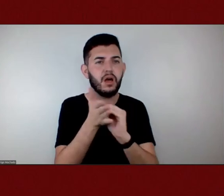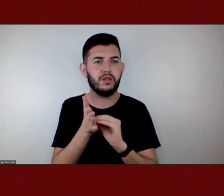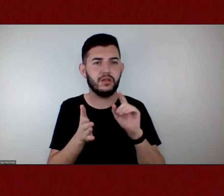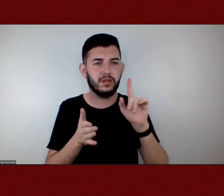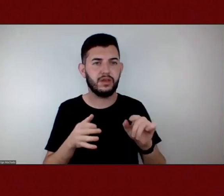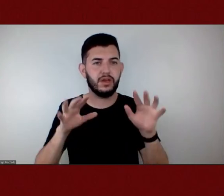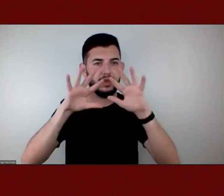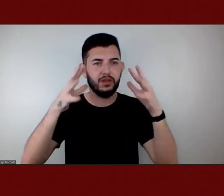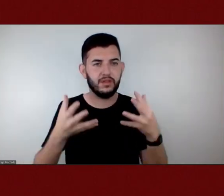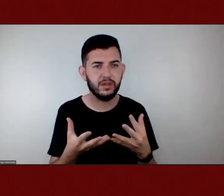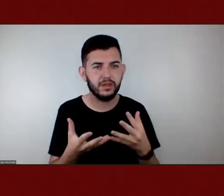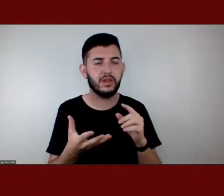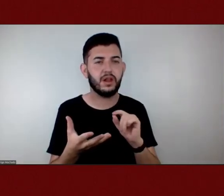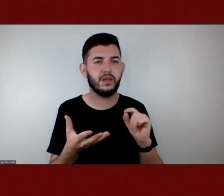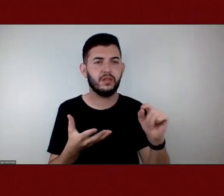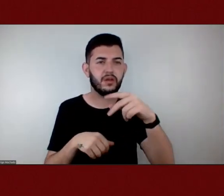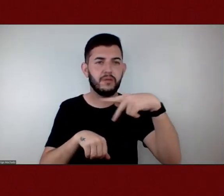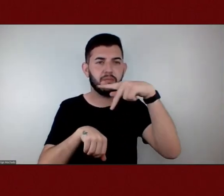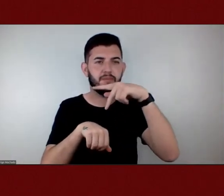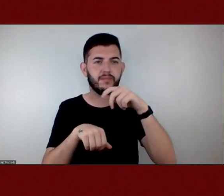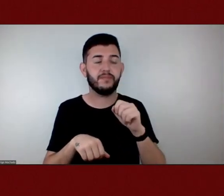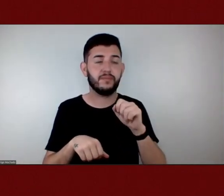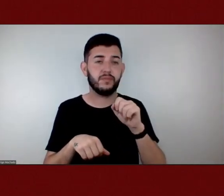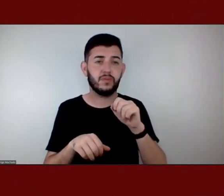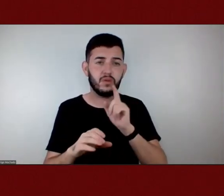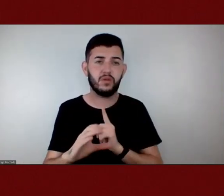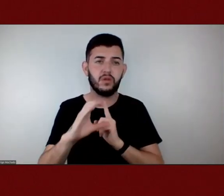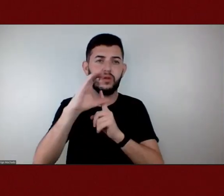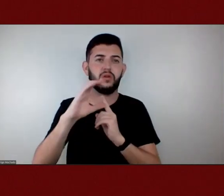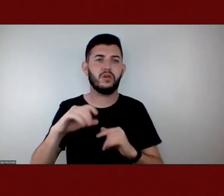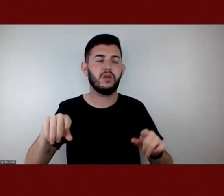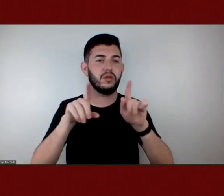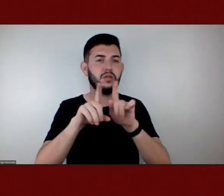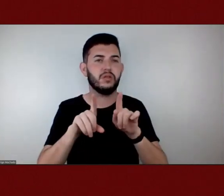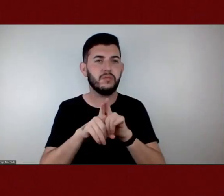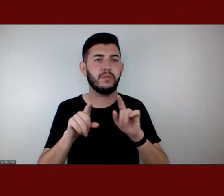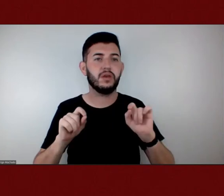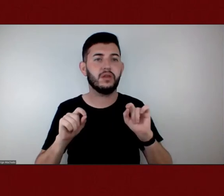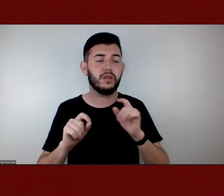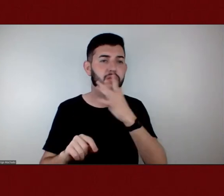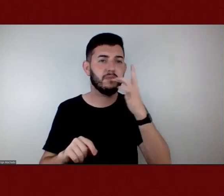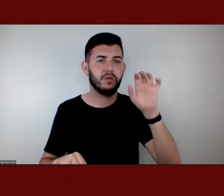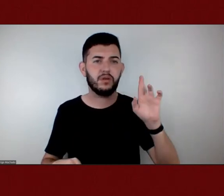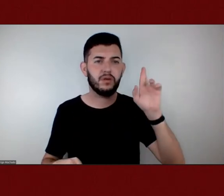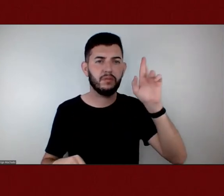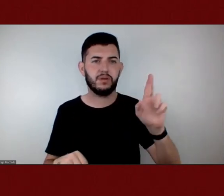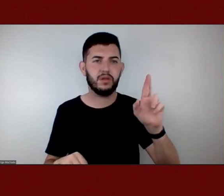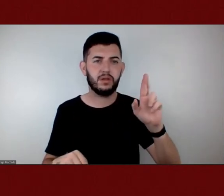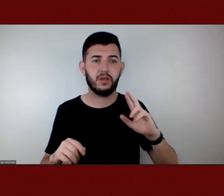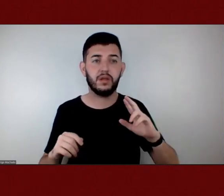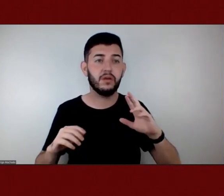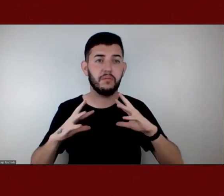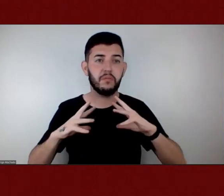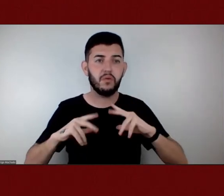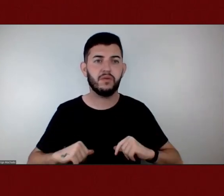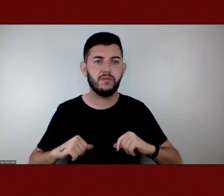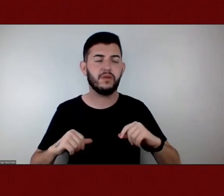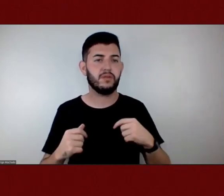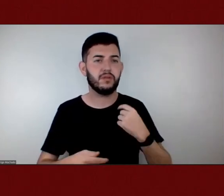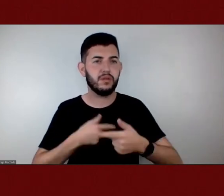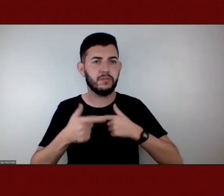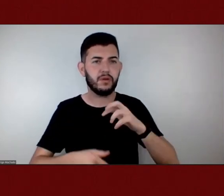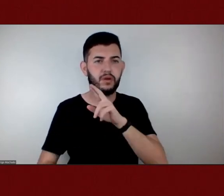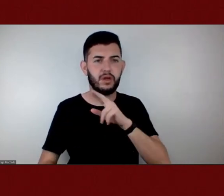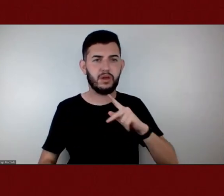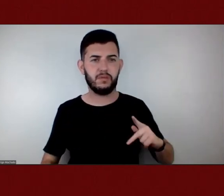tradição dos tenentes purificadores da República, o mais famoso dos quais terá sido